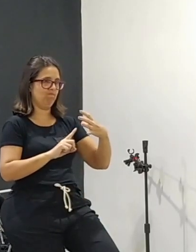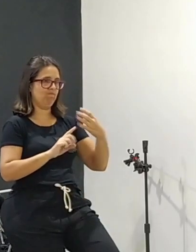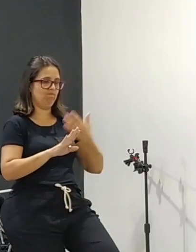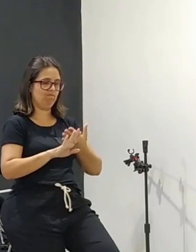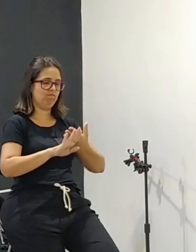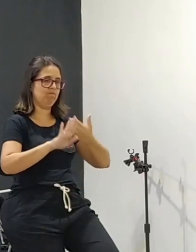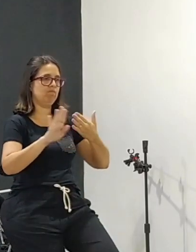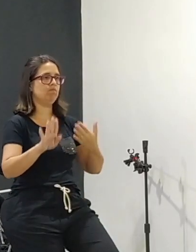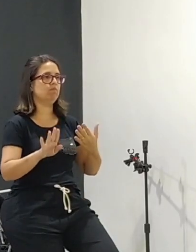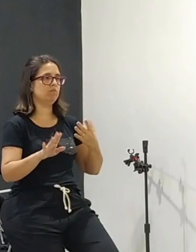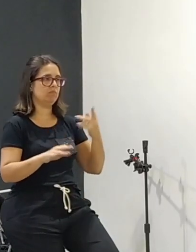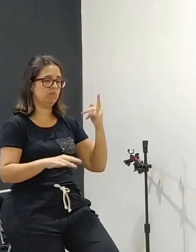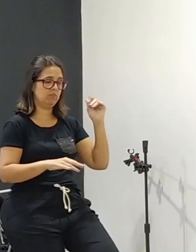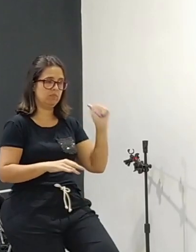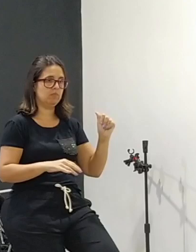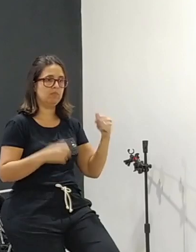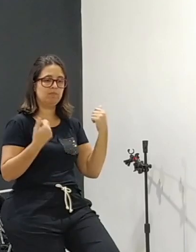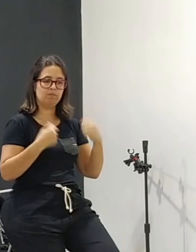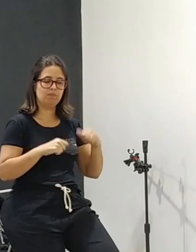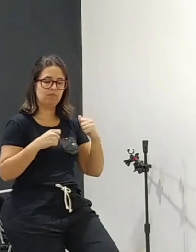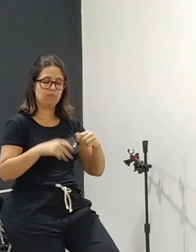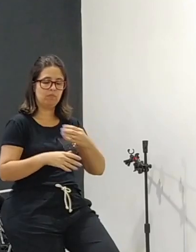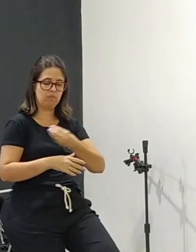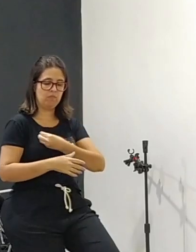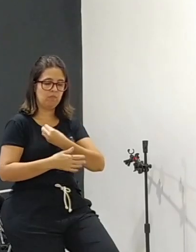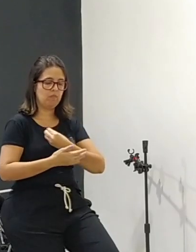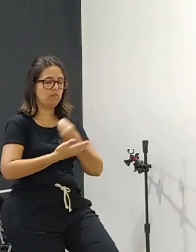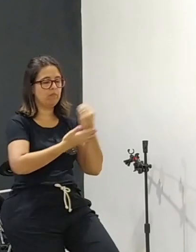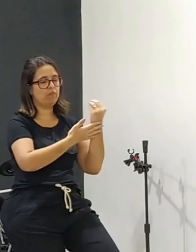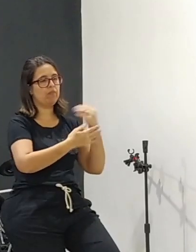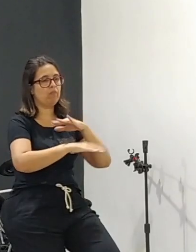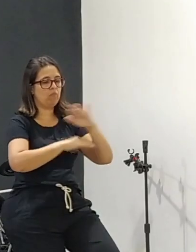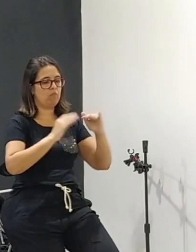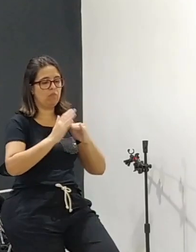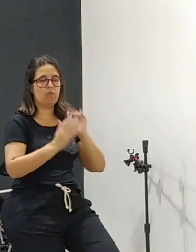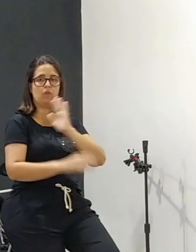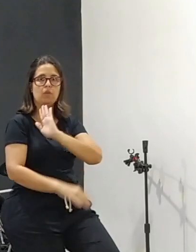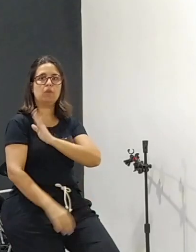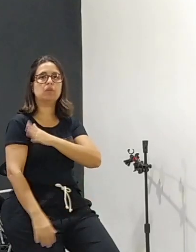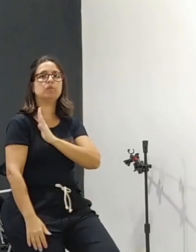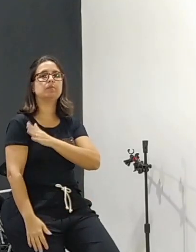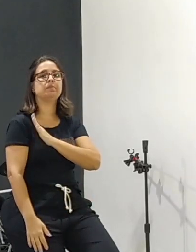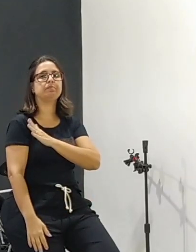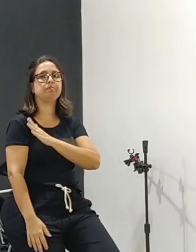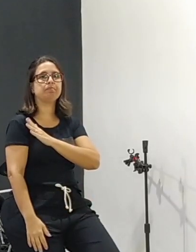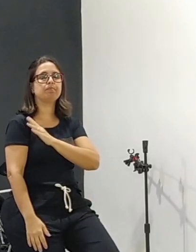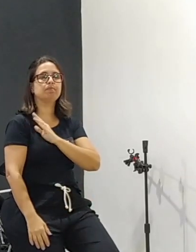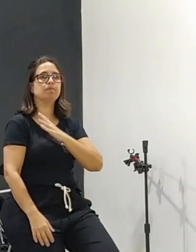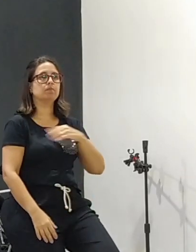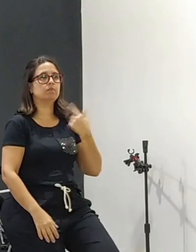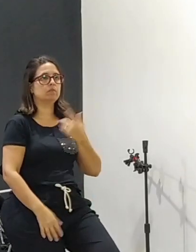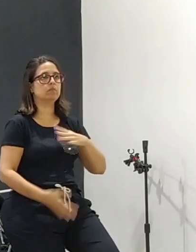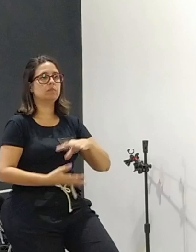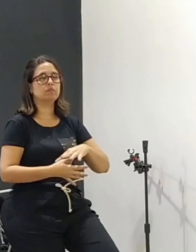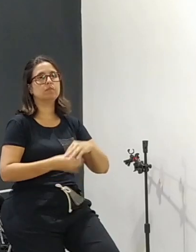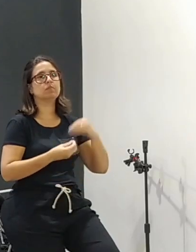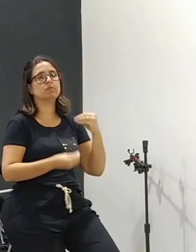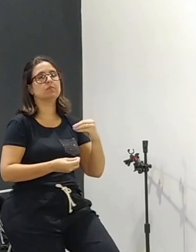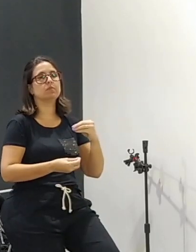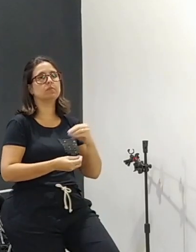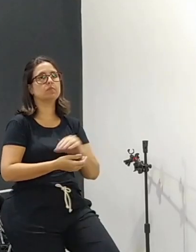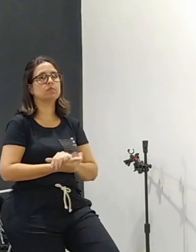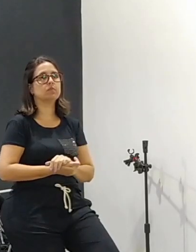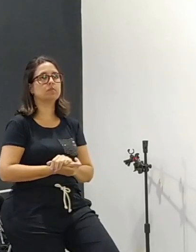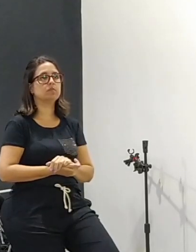Pai. Temos que nos entregar a Deus de todo o nosso coração, de toda a nossa alma, e